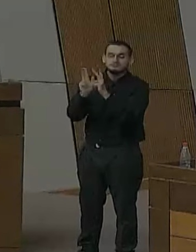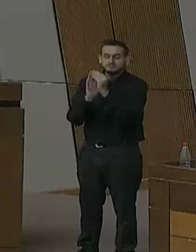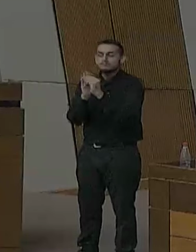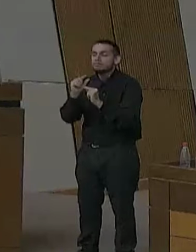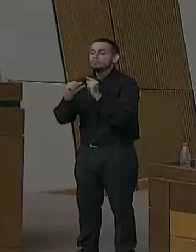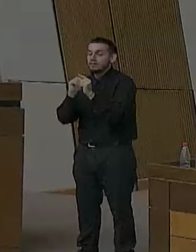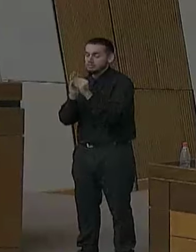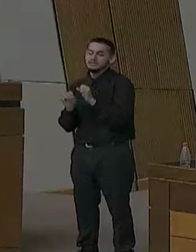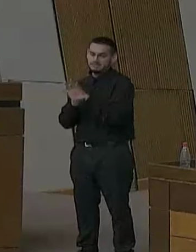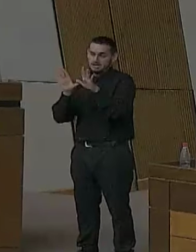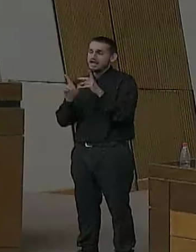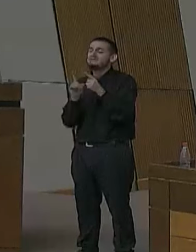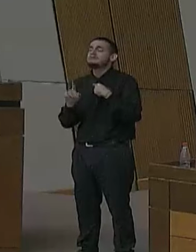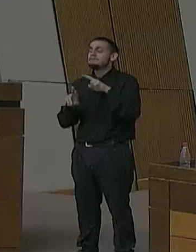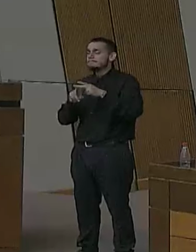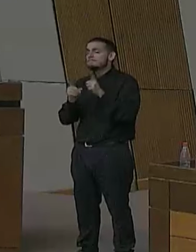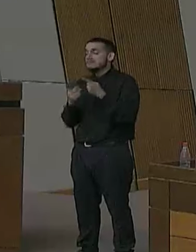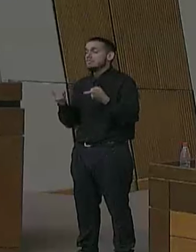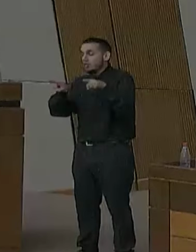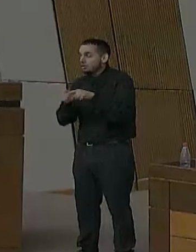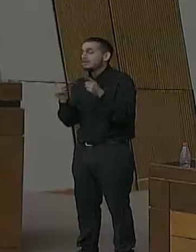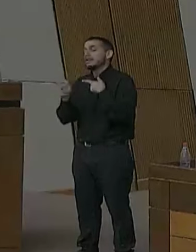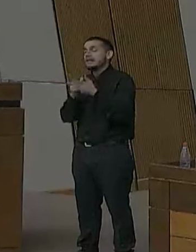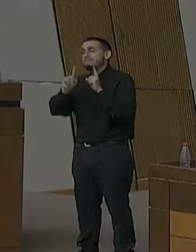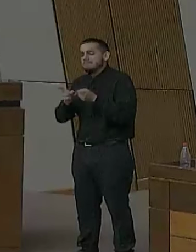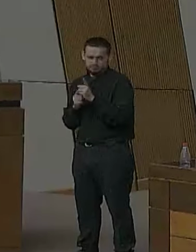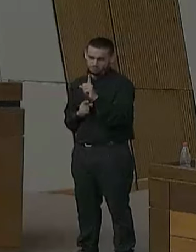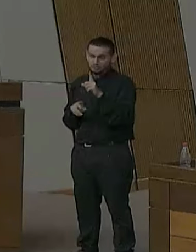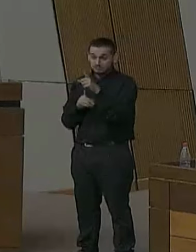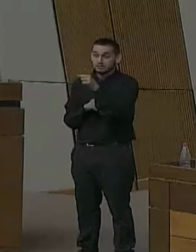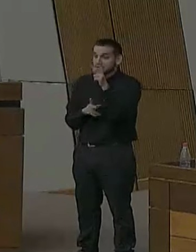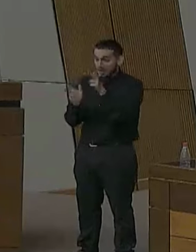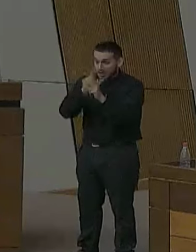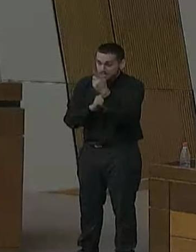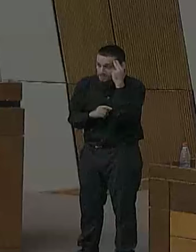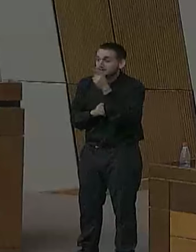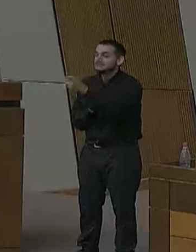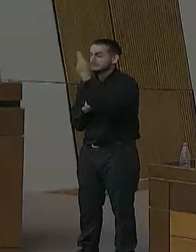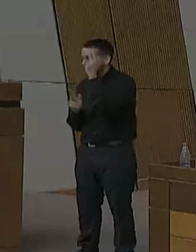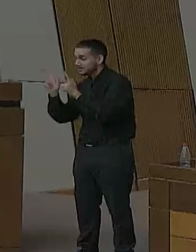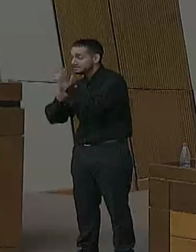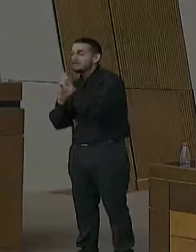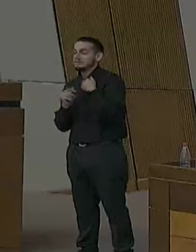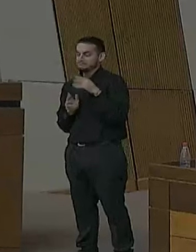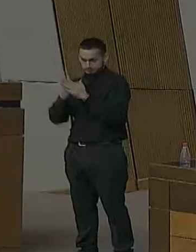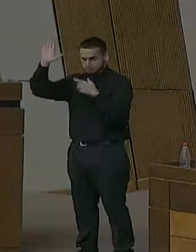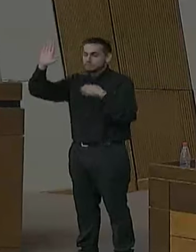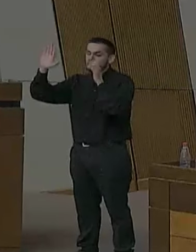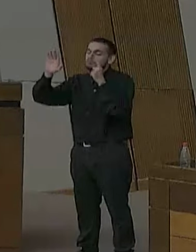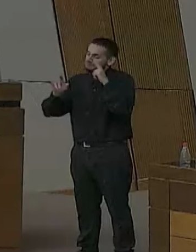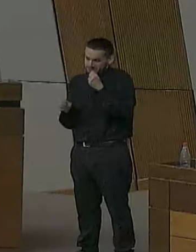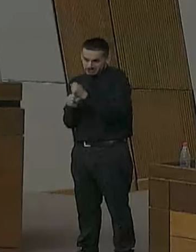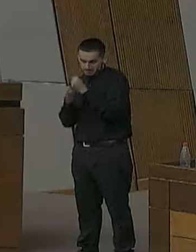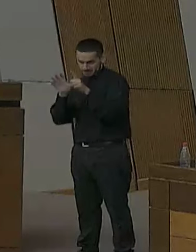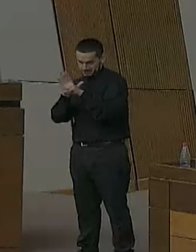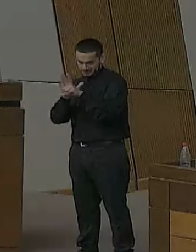a veces decimos lo mismo, no, siempre es importante escucharnos. Entonces, a partir de acá, comprometernos a que vamos a trabajar por esta ley y